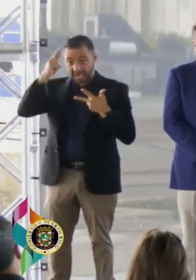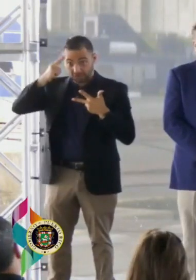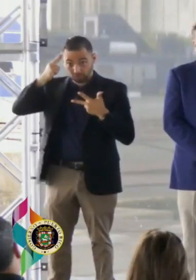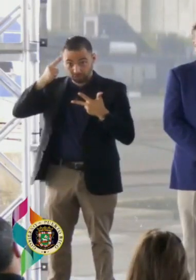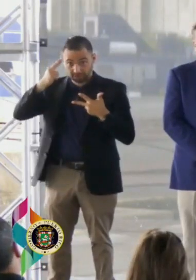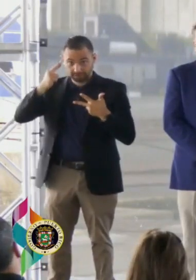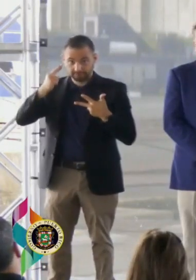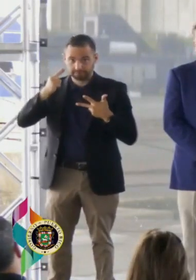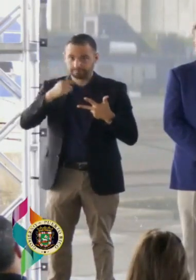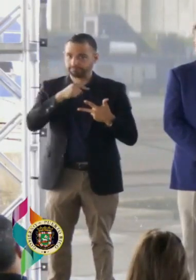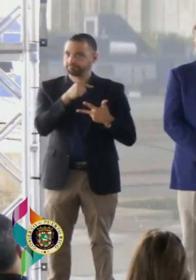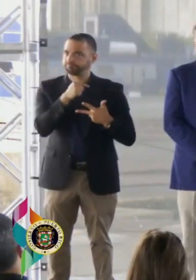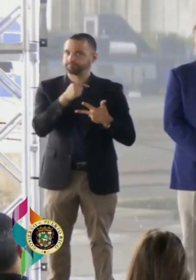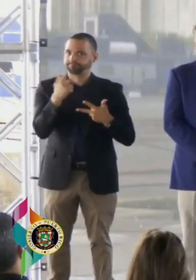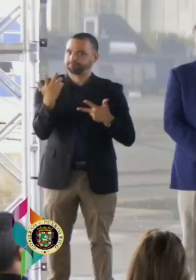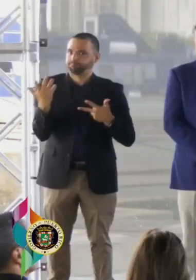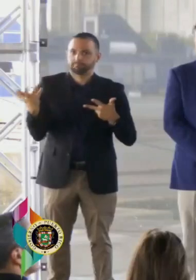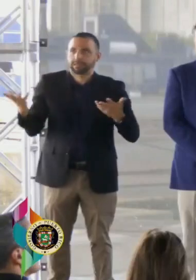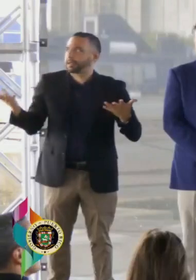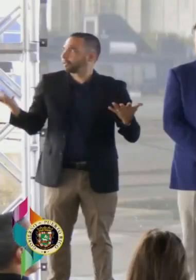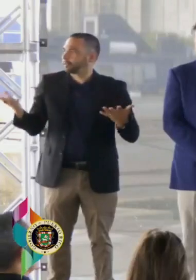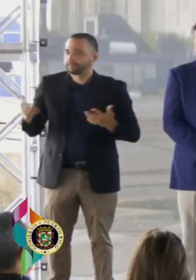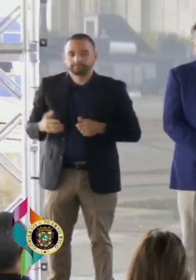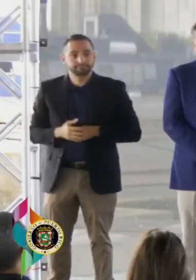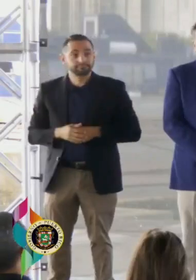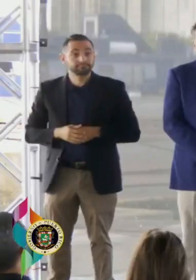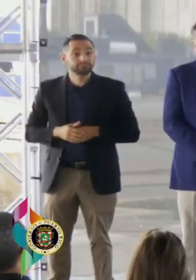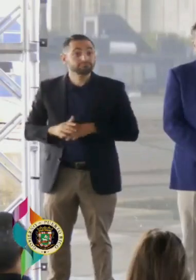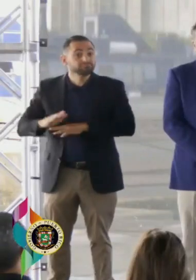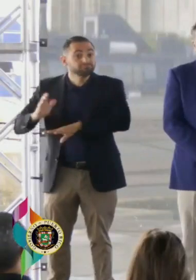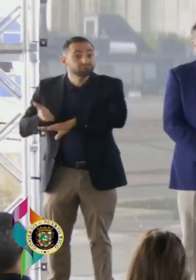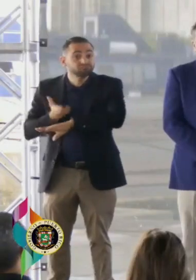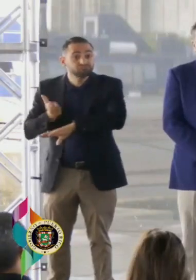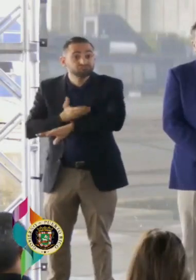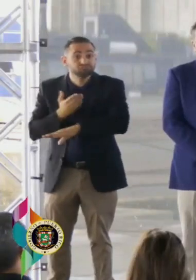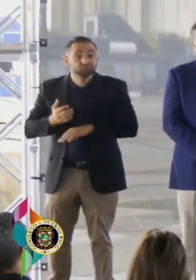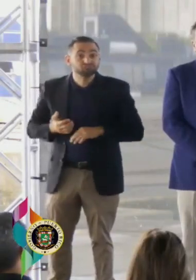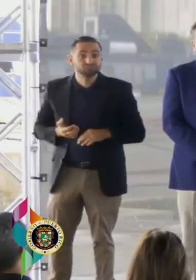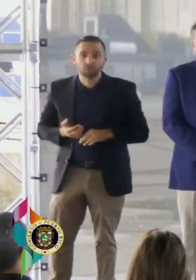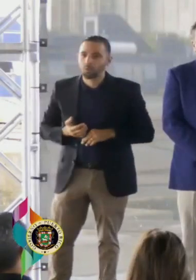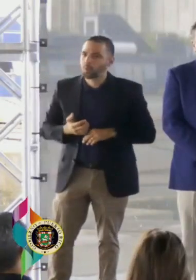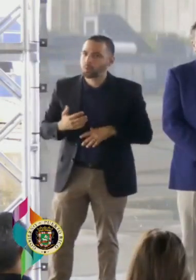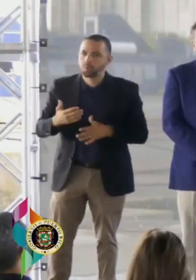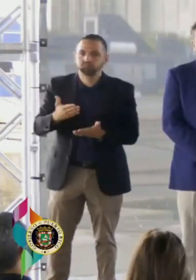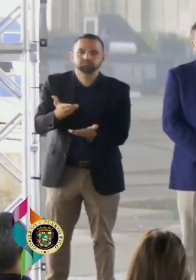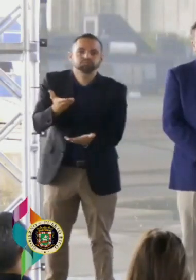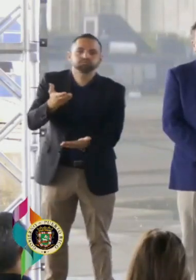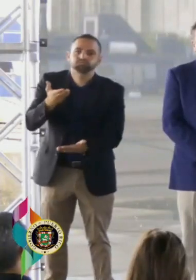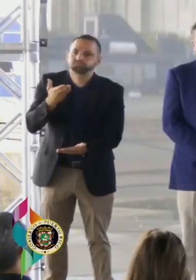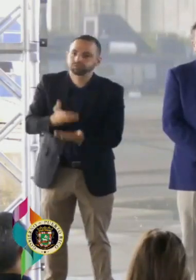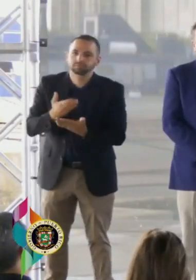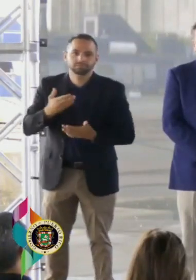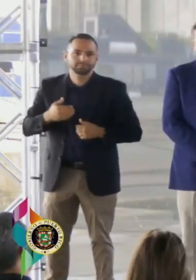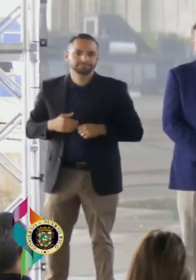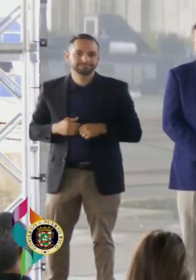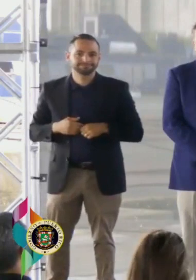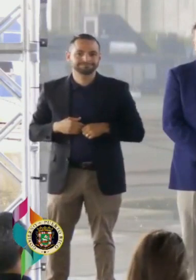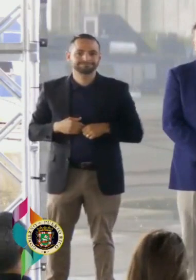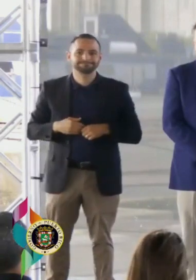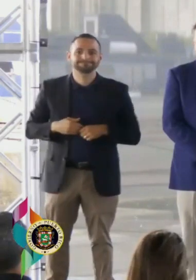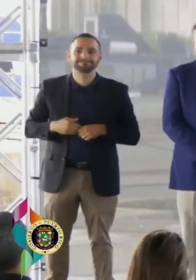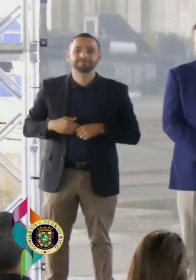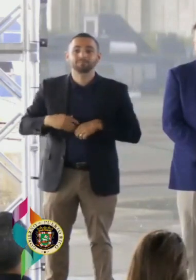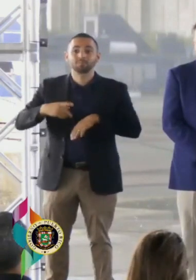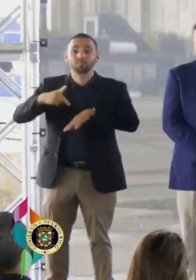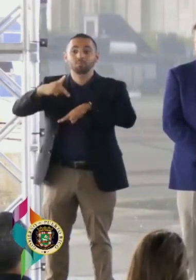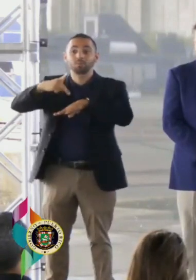día de hoy es uno transformacional número uno esta reconstrucción del Army terminal es un vivo ejemplo de la transformación que está ocurriendo hoy en